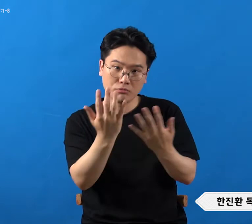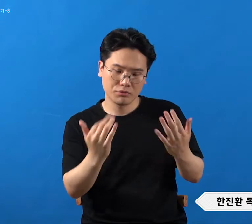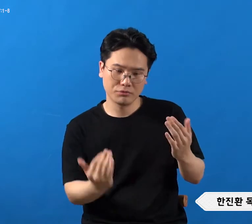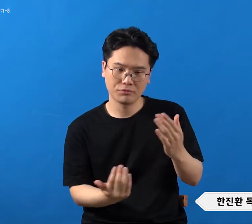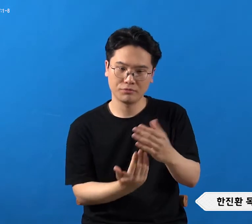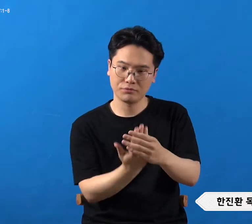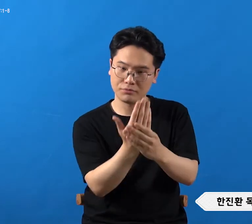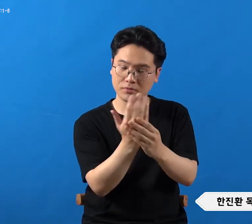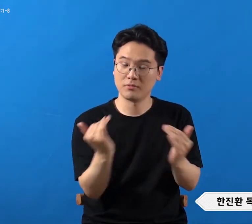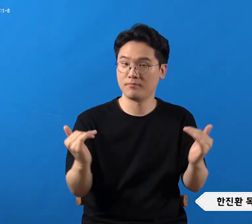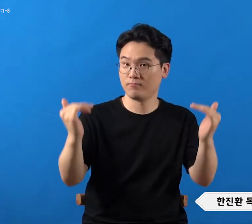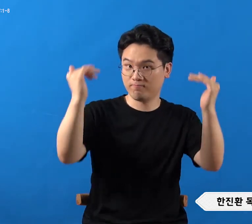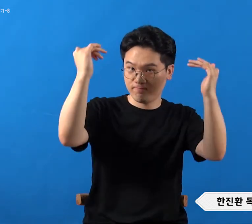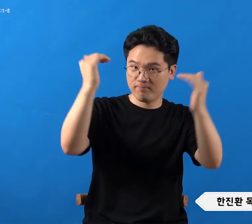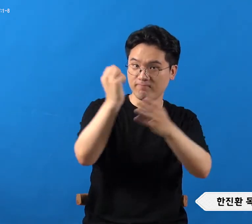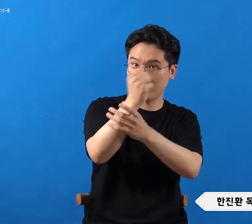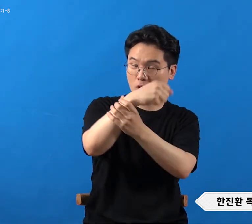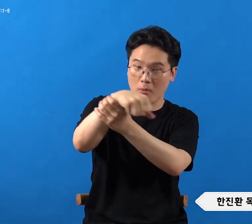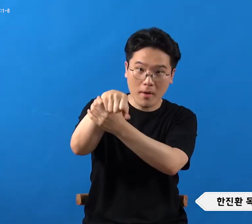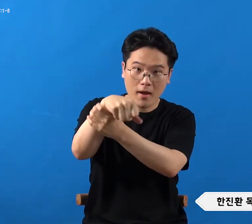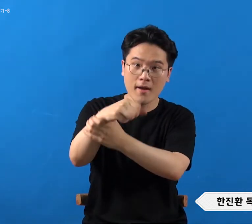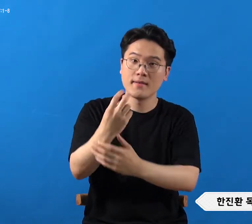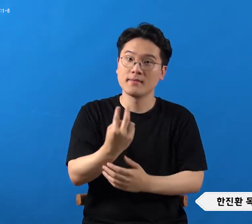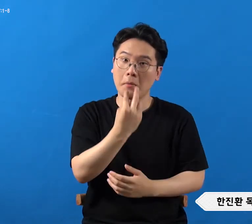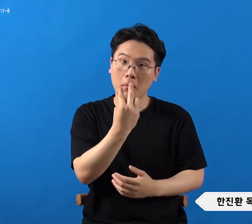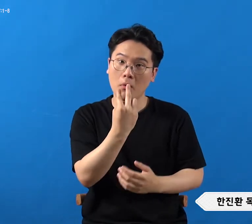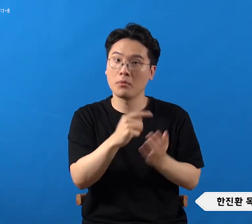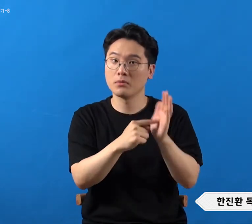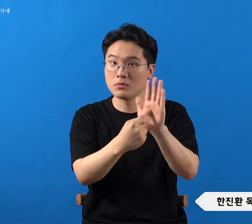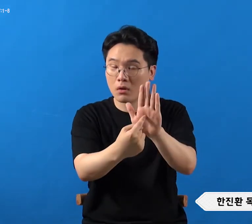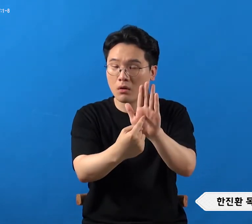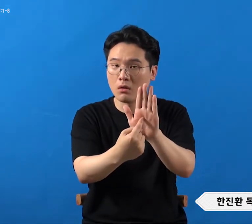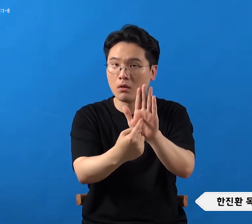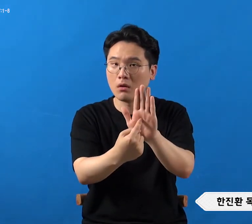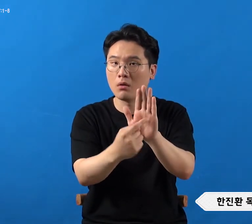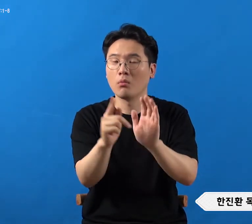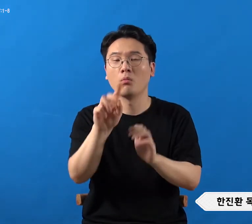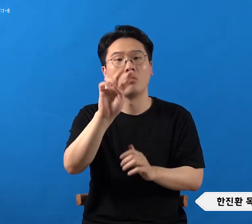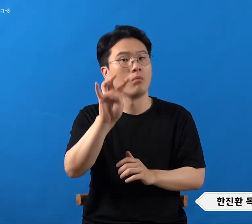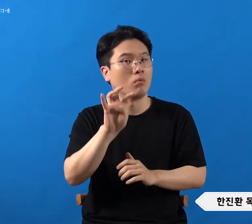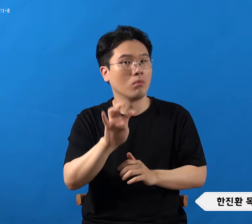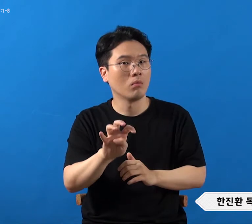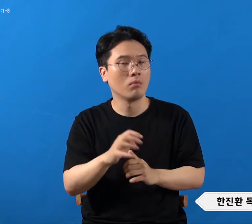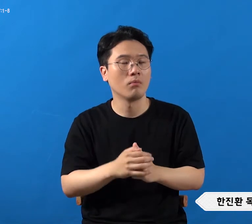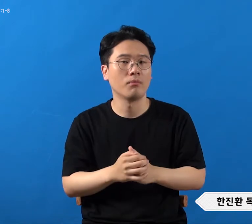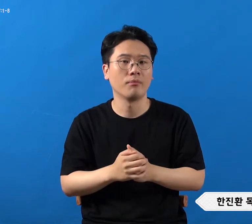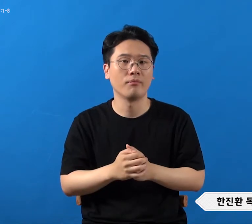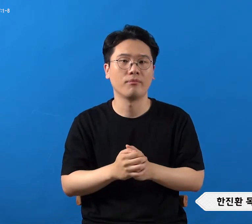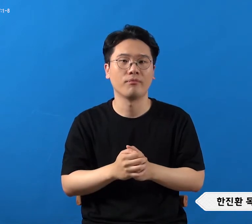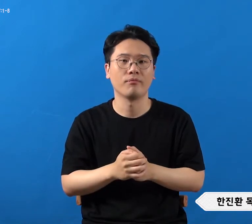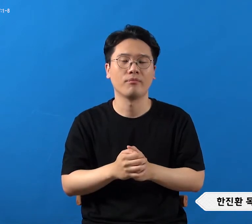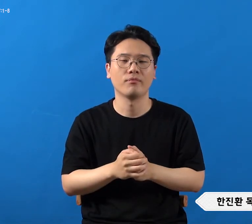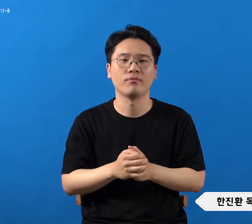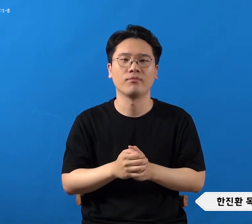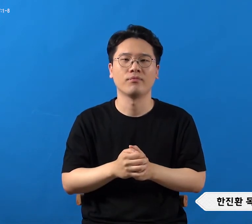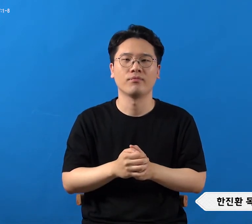이렇게 곡식으로 생명으로 나타날 수가 있습니까? 그것은